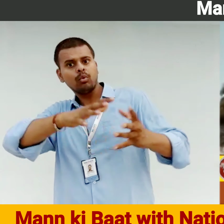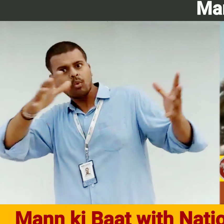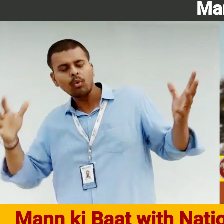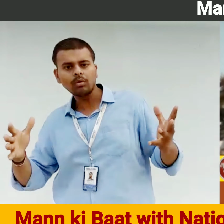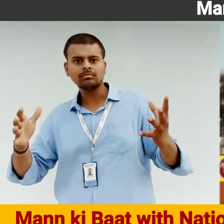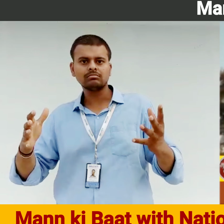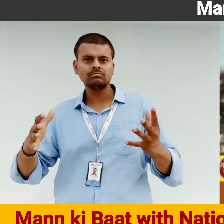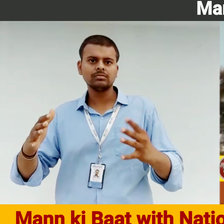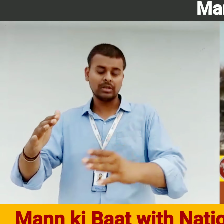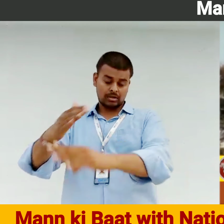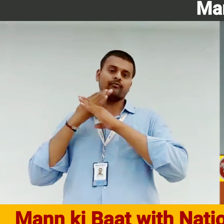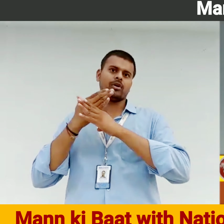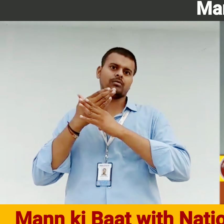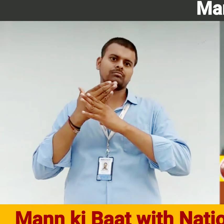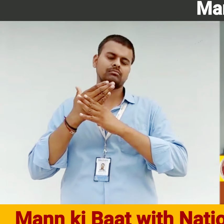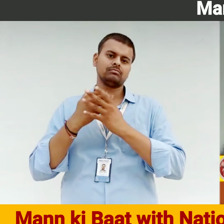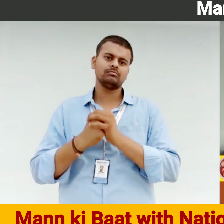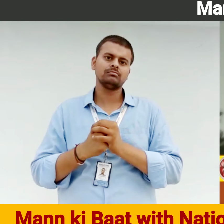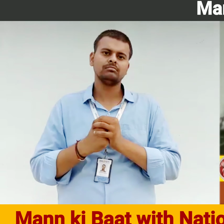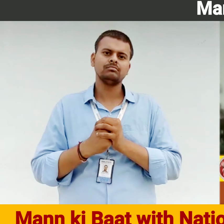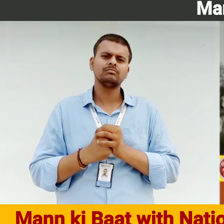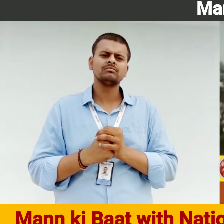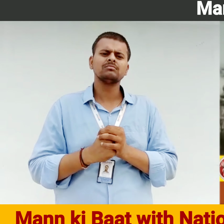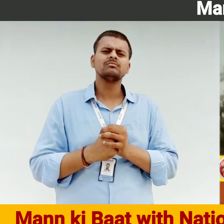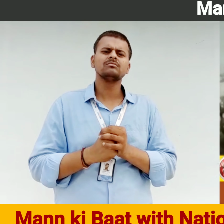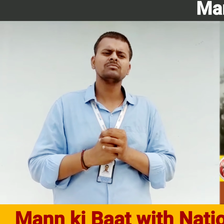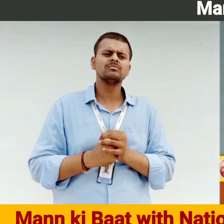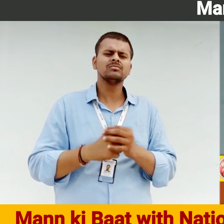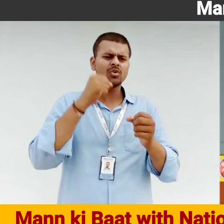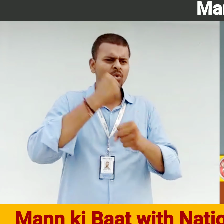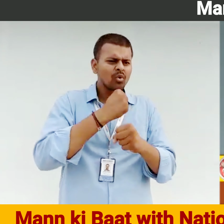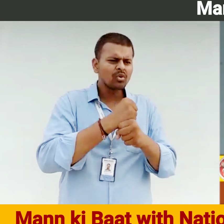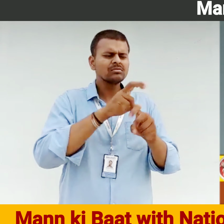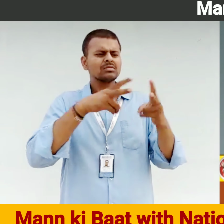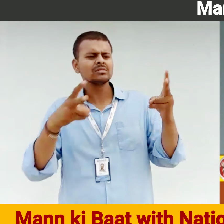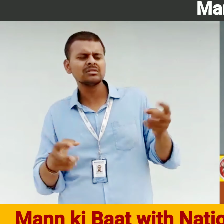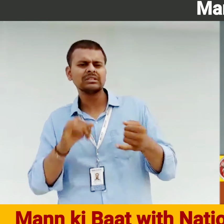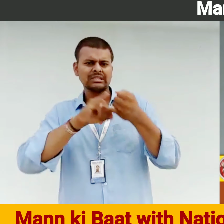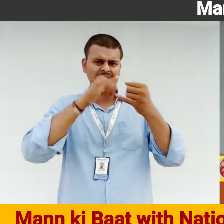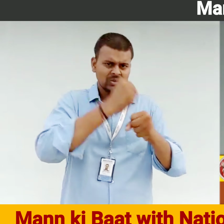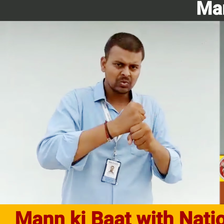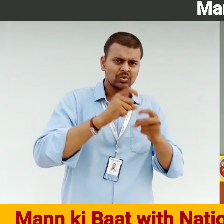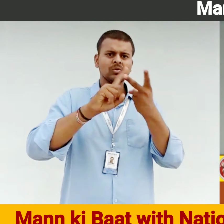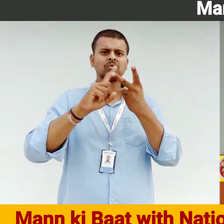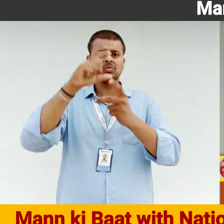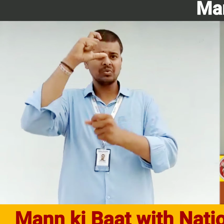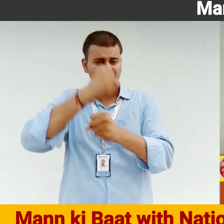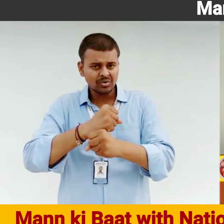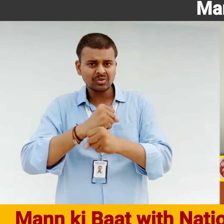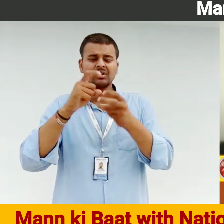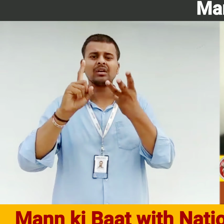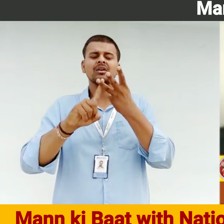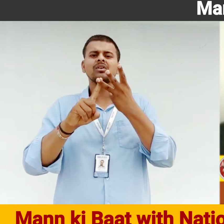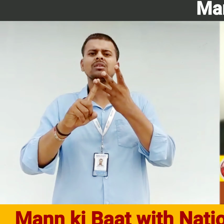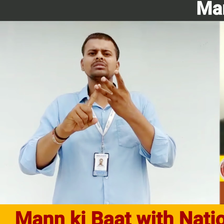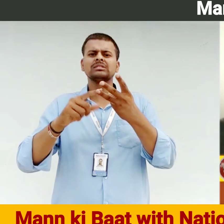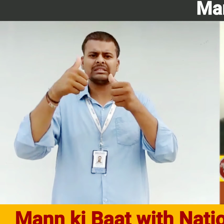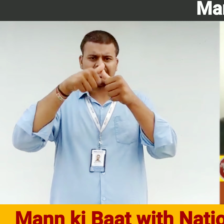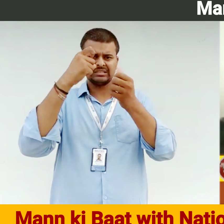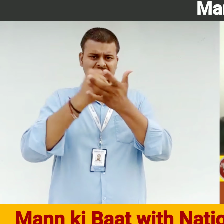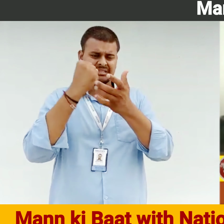हो, प्रशासन भी इस संकट के नुकसान से बचने के लिए, किसानों की मदद करने के लिए आधुनिक संसाधनों का